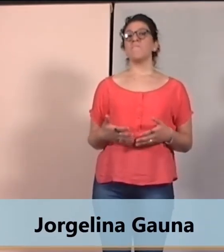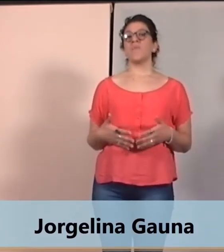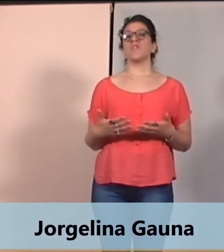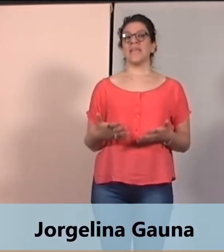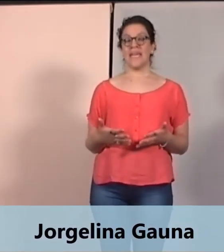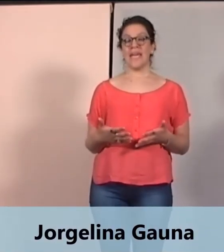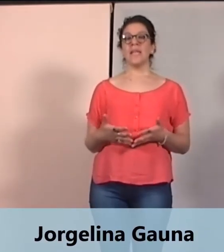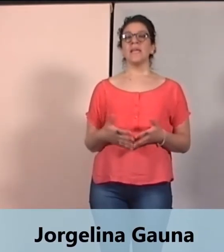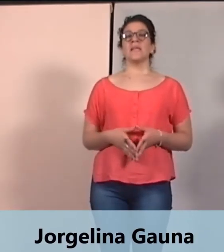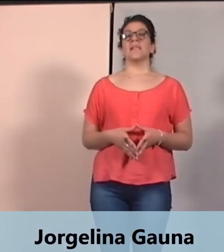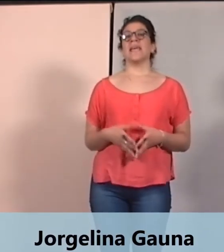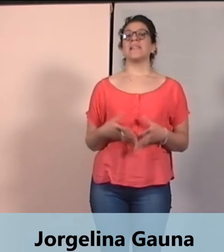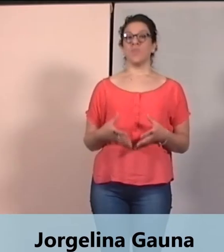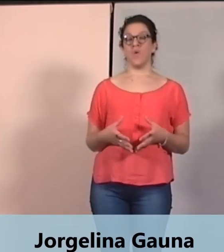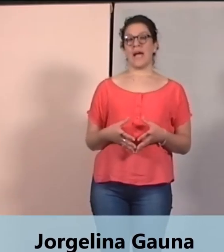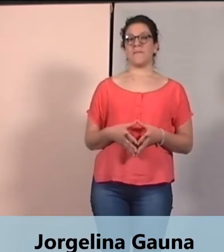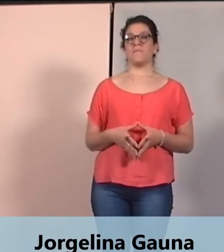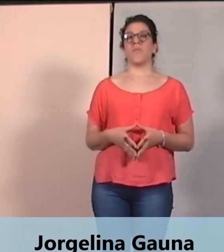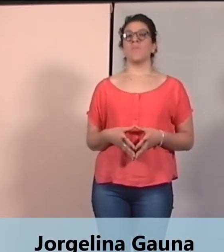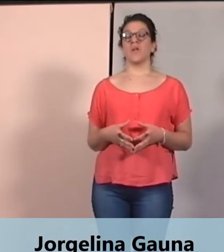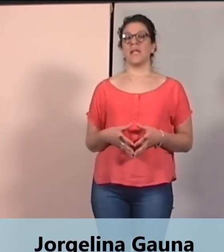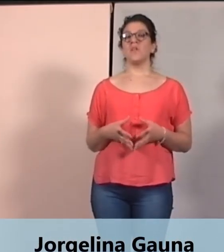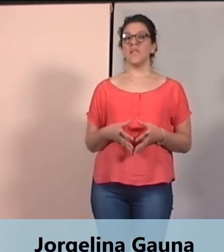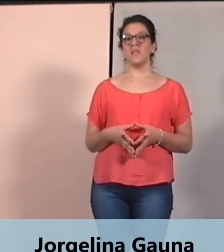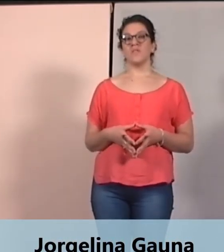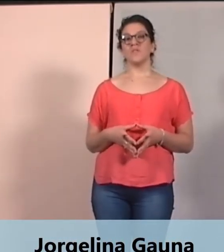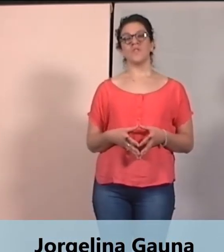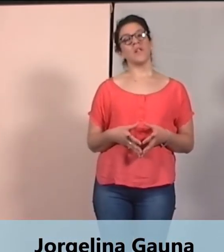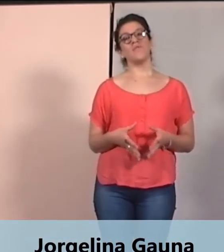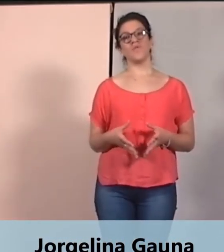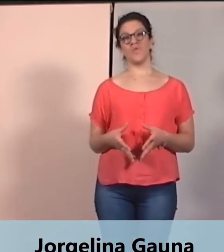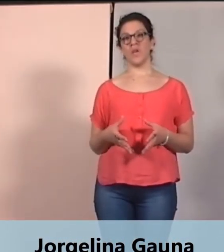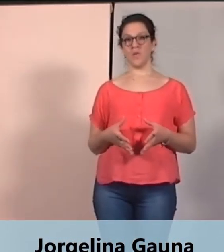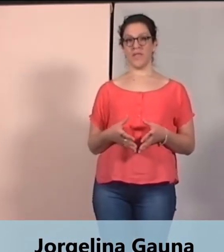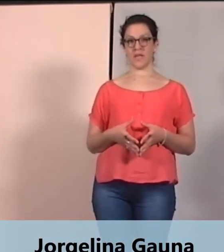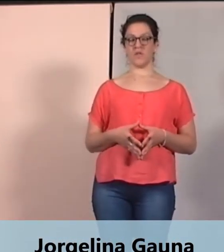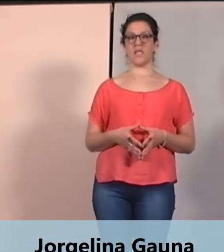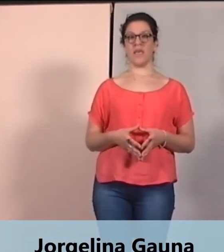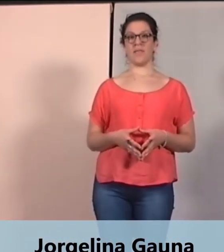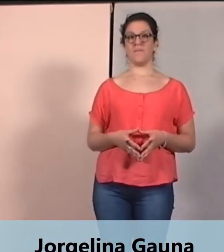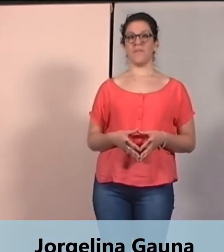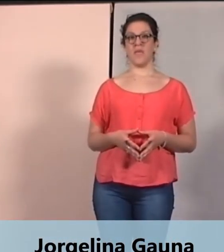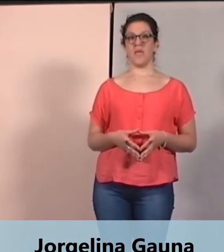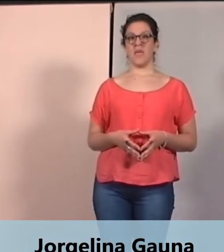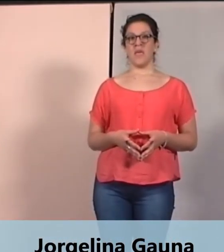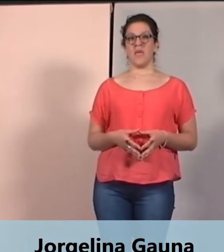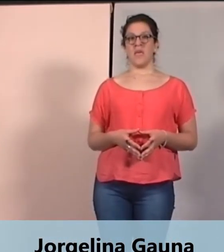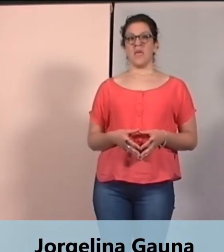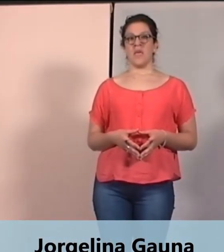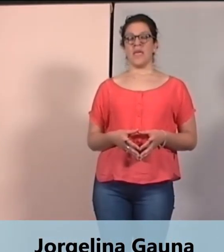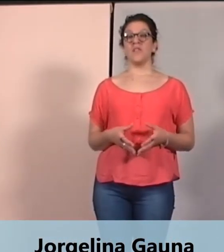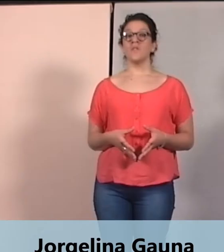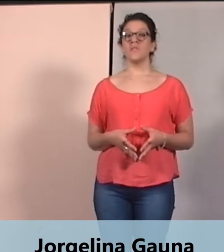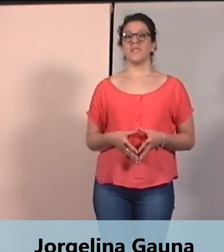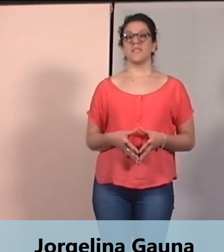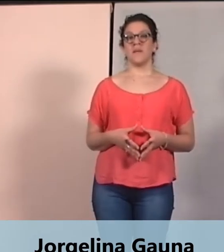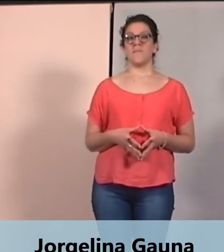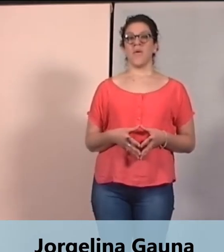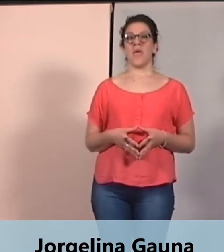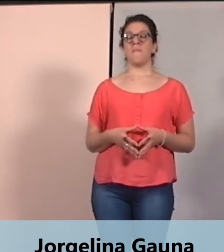proteger y estimular Porque los niños son el futuro de nuestra sociedad Entonces, me